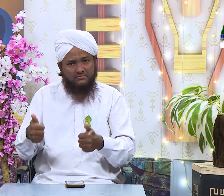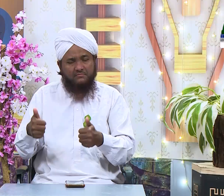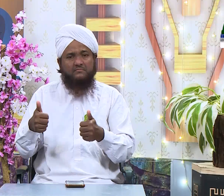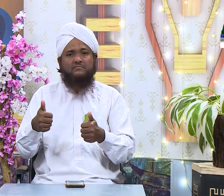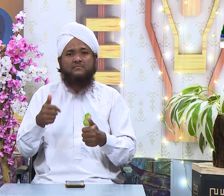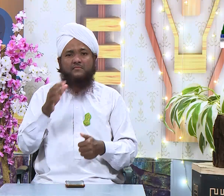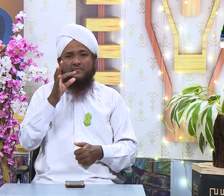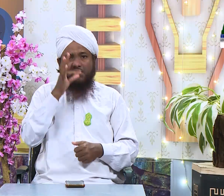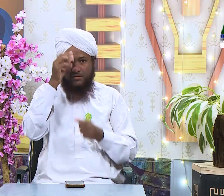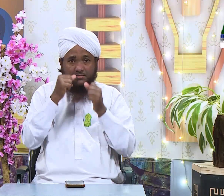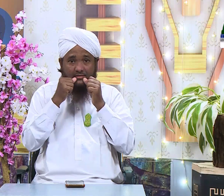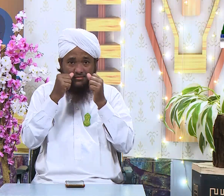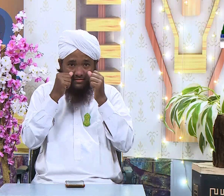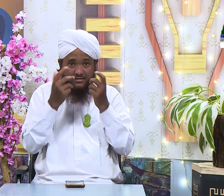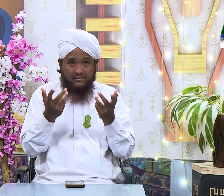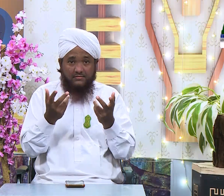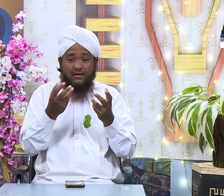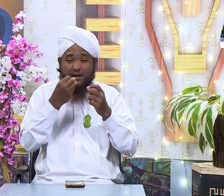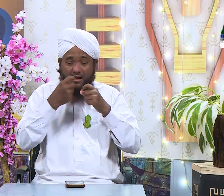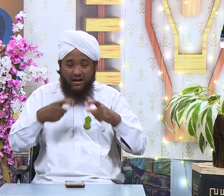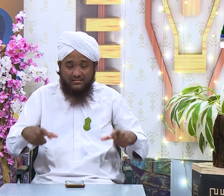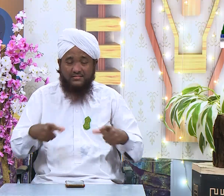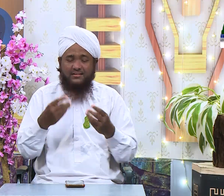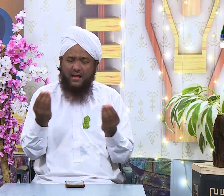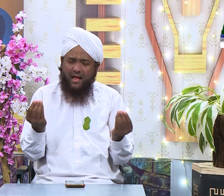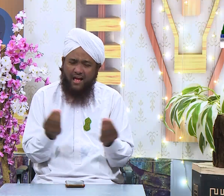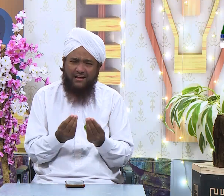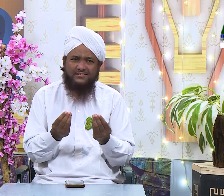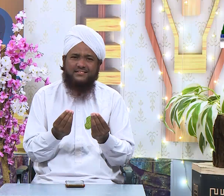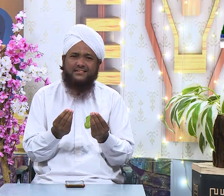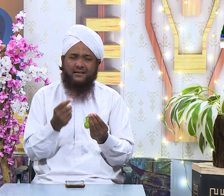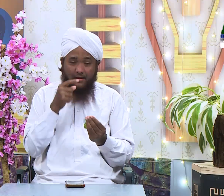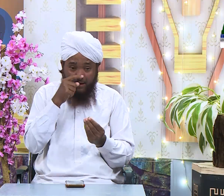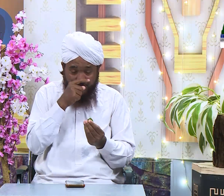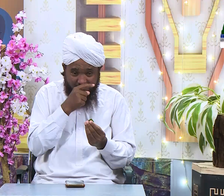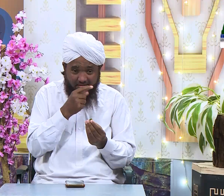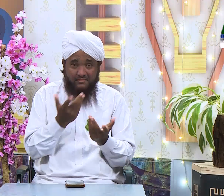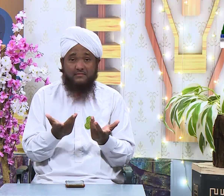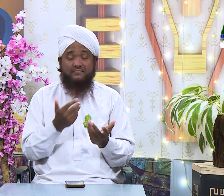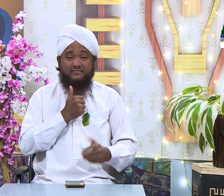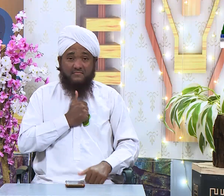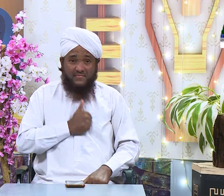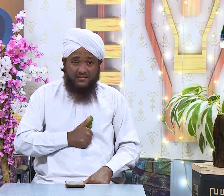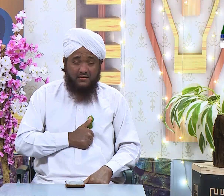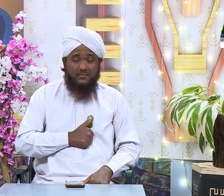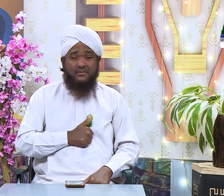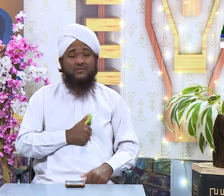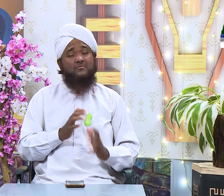الصلوۃ والسلام کی تواضع، عاجزی، انکساری، آپ کی حیاداری، آپ کی صبر، قناعت کو اگر ہم دیکھتے ہیں